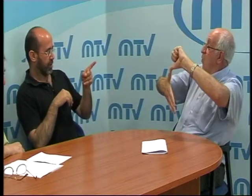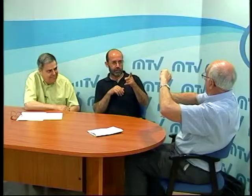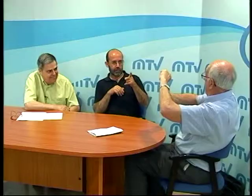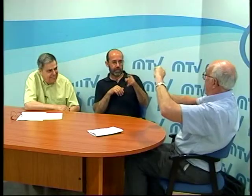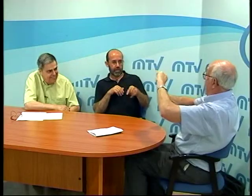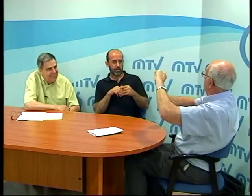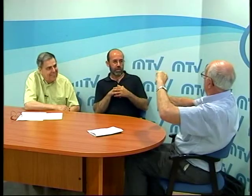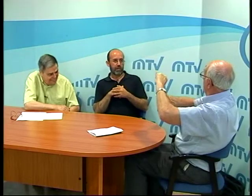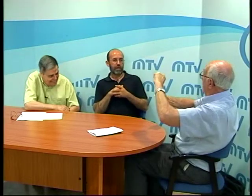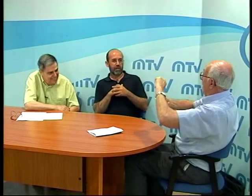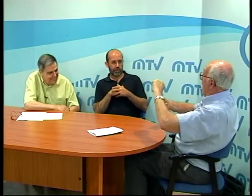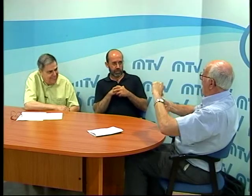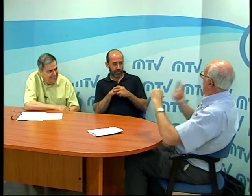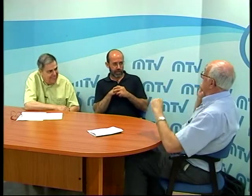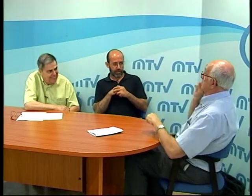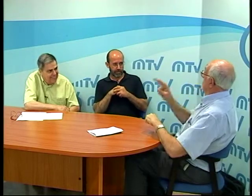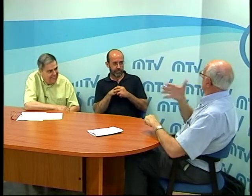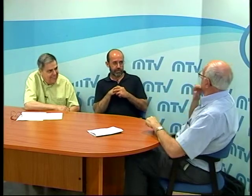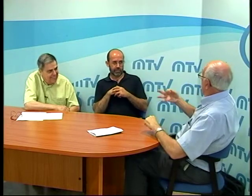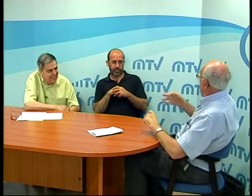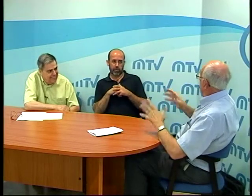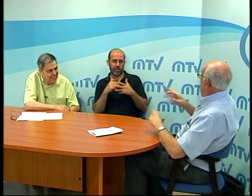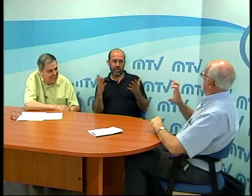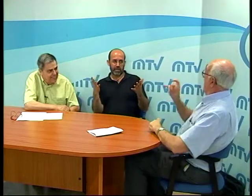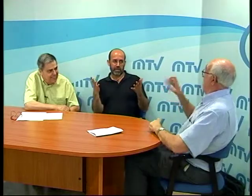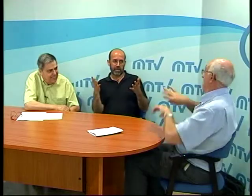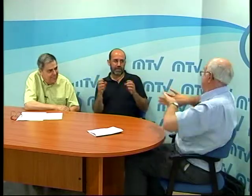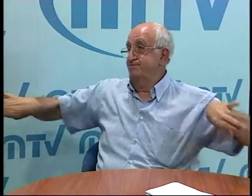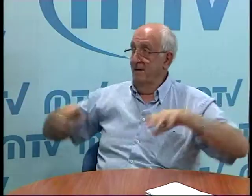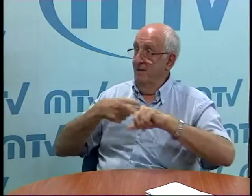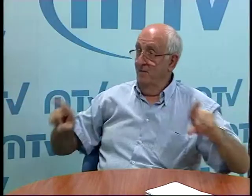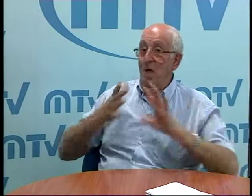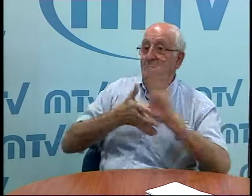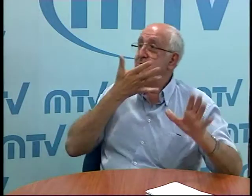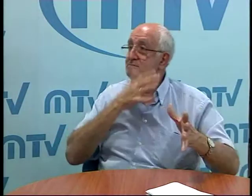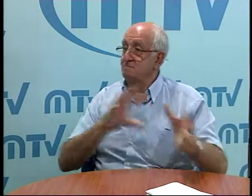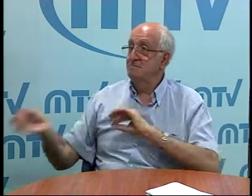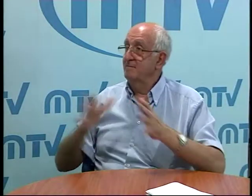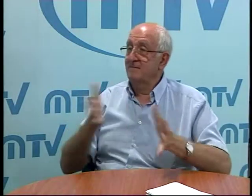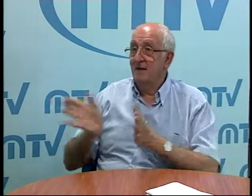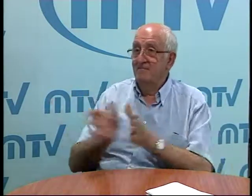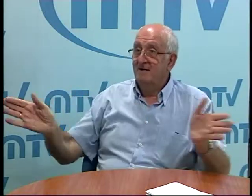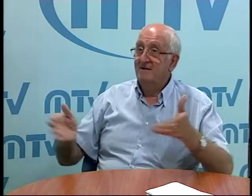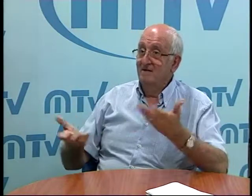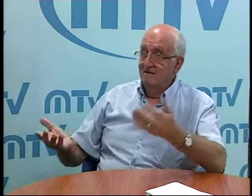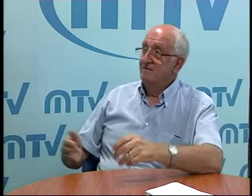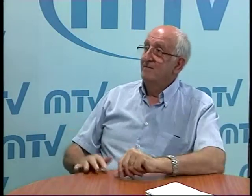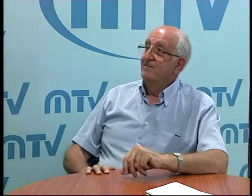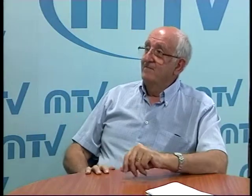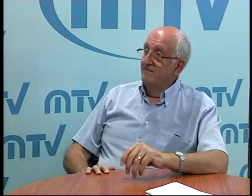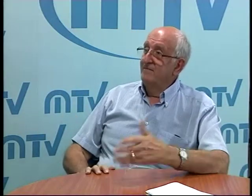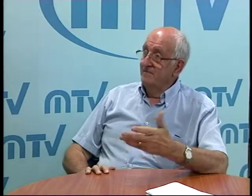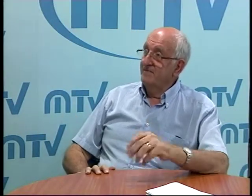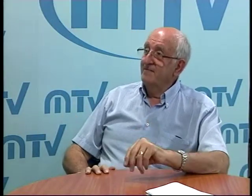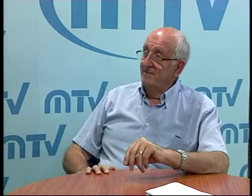Sería Norteamérica, Suramérica y Centroamérica. Visualmente totalmente está claro, con lo cual el dactilológico queda al margen, ¿no?